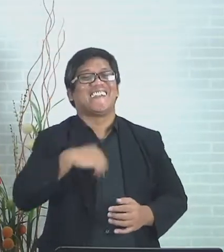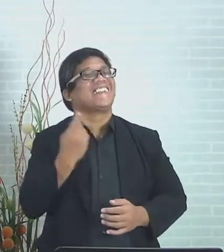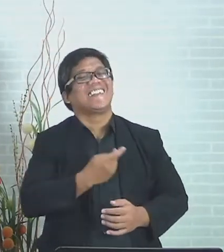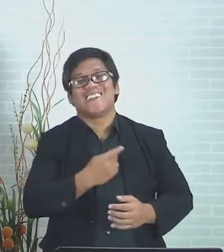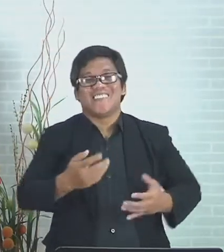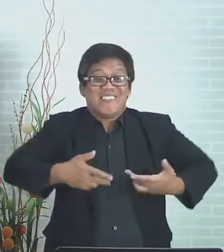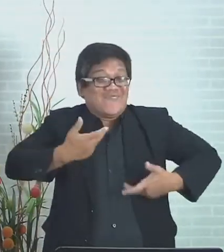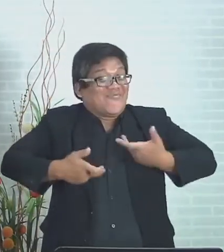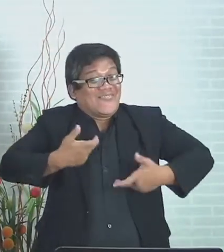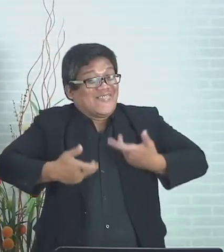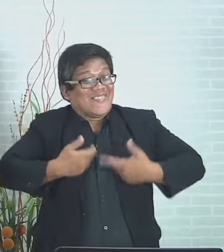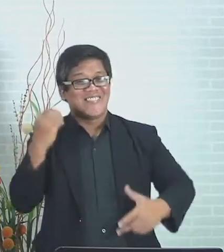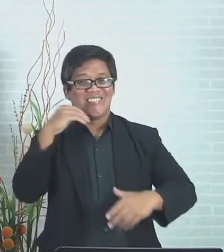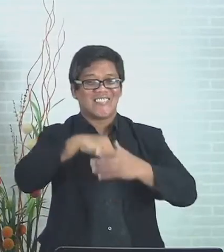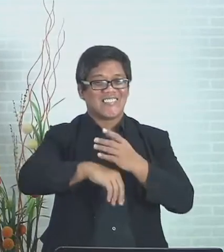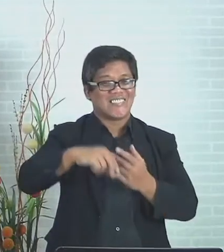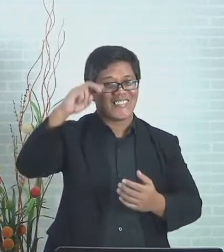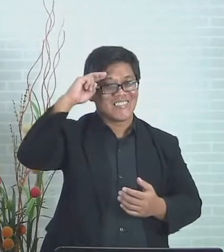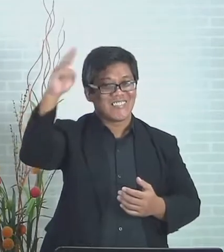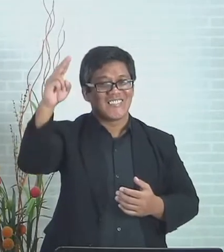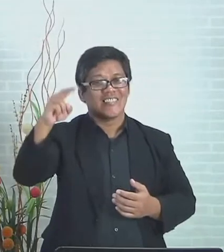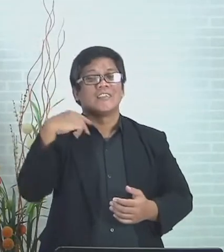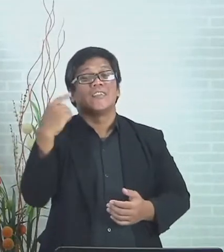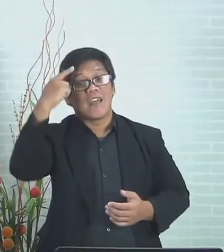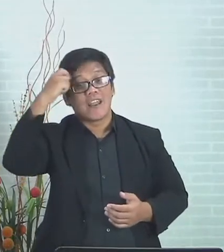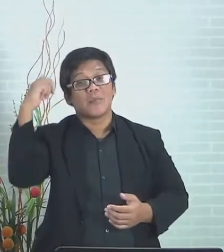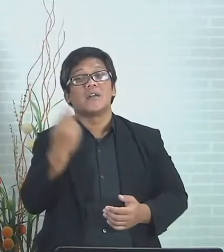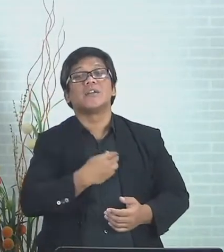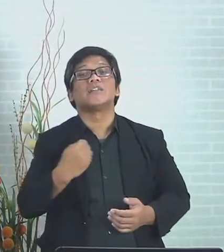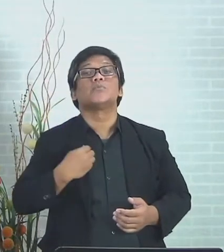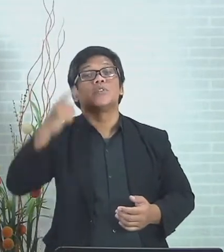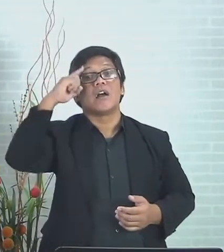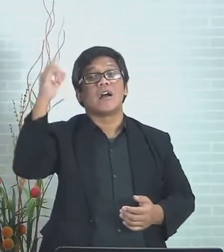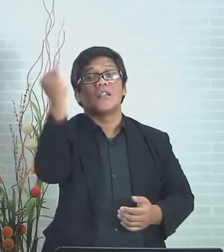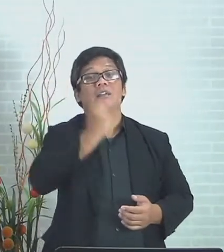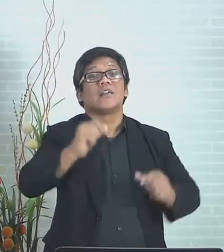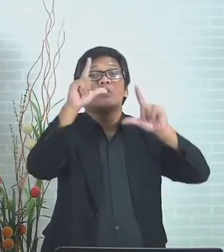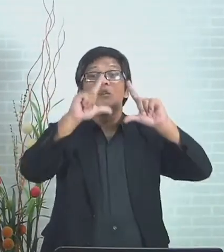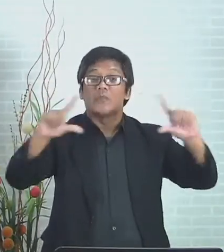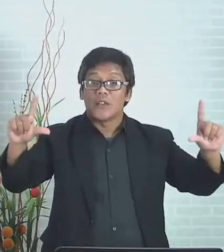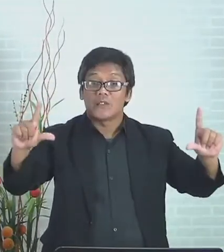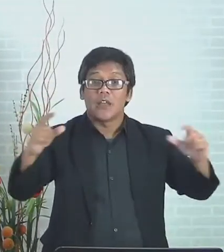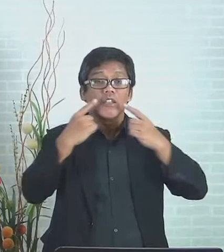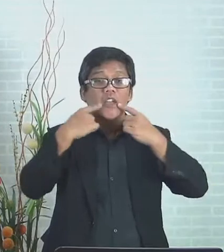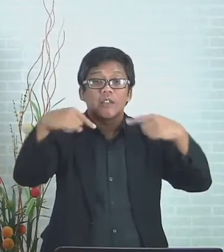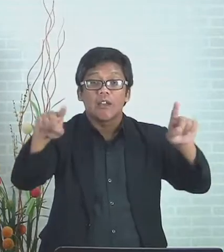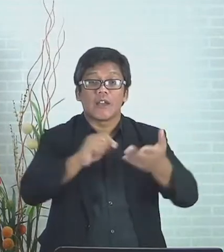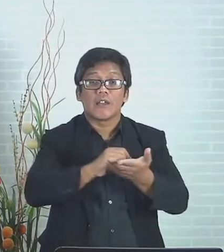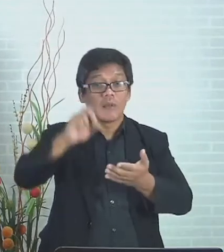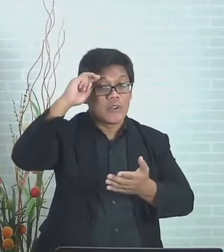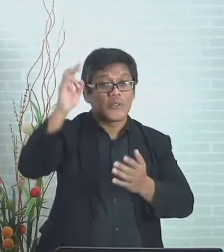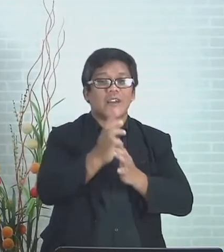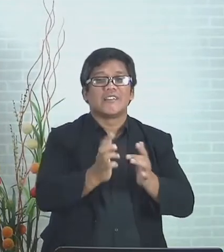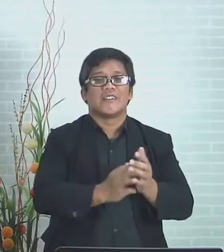bersukacita bapak-ibu yang pasti dalam Tuhan karena kita punya Allah yang luar biasa deklarasikan nama Tuhan Yesus